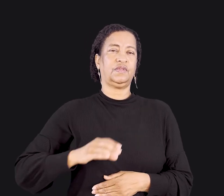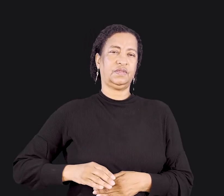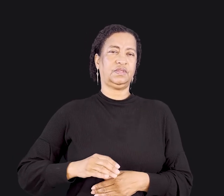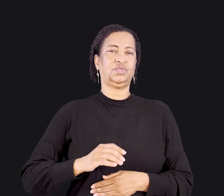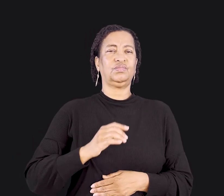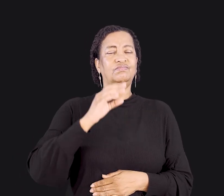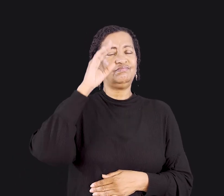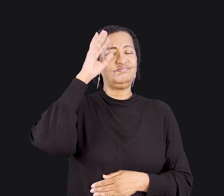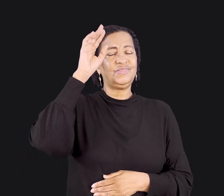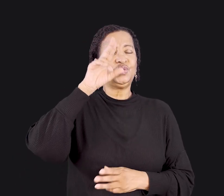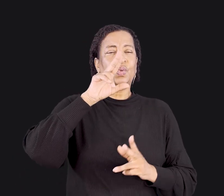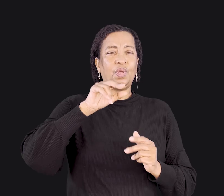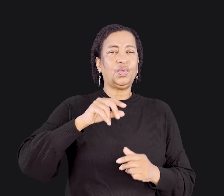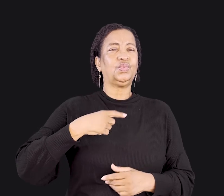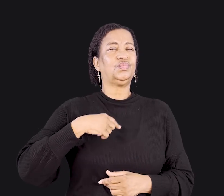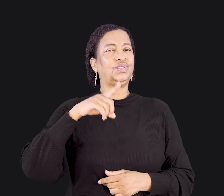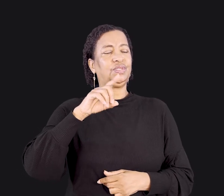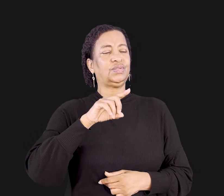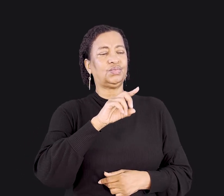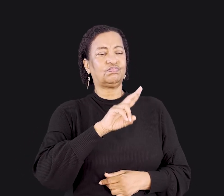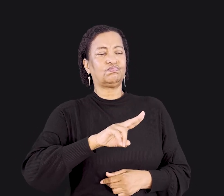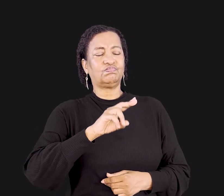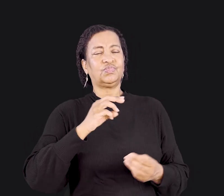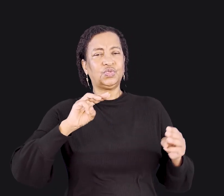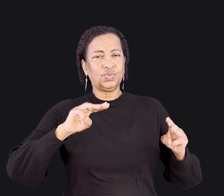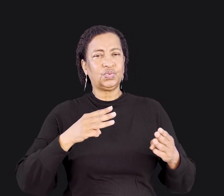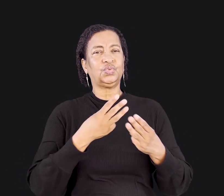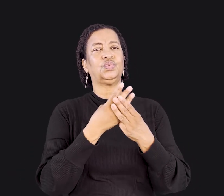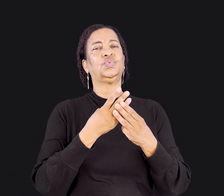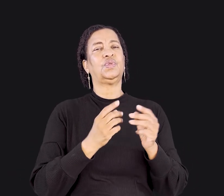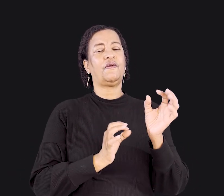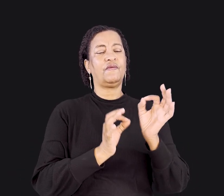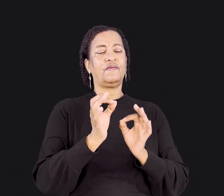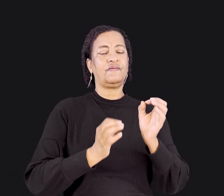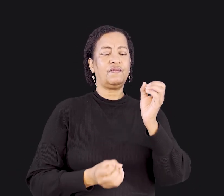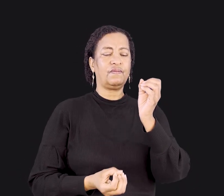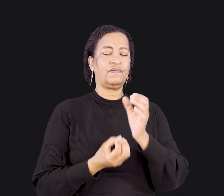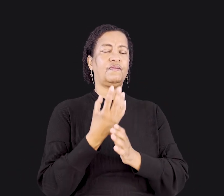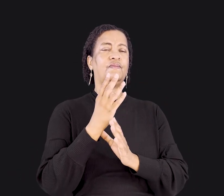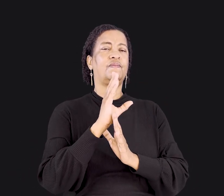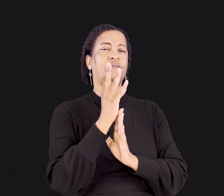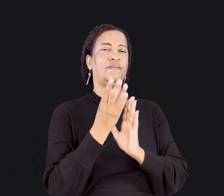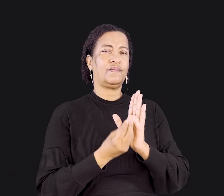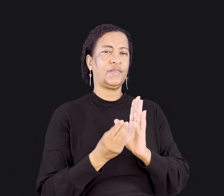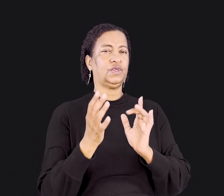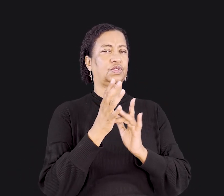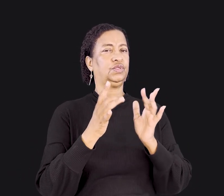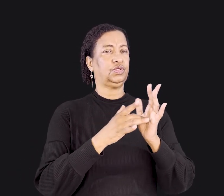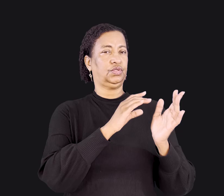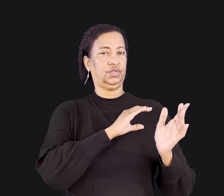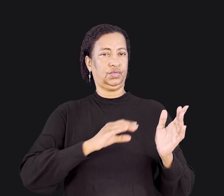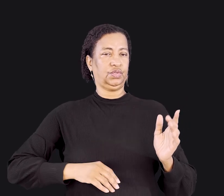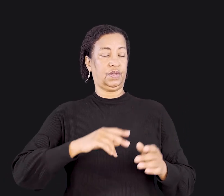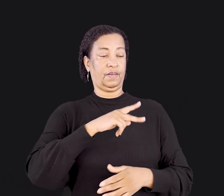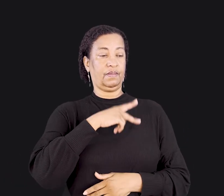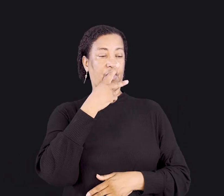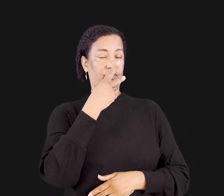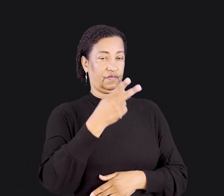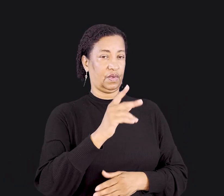Deus uniria judeus e não-judeus num mesmo corpo e formaria a igreja de Jesus Cristo. Paulo disse aos efésios que a igreja